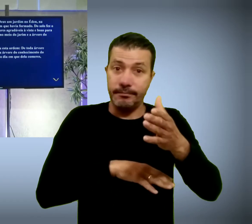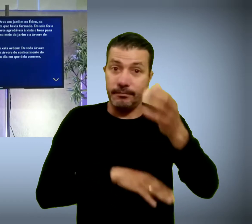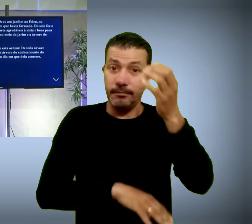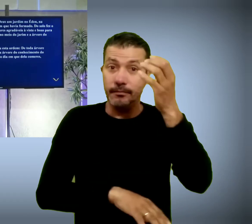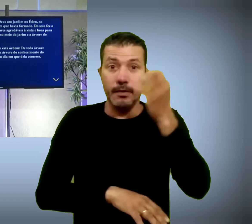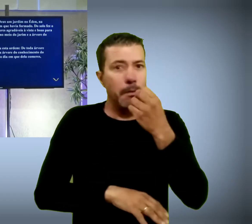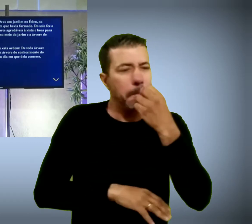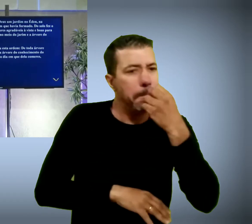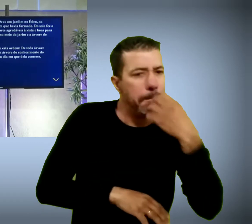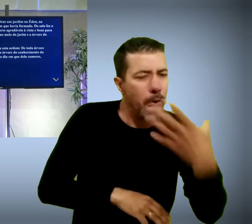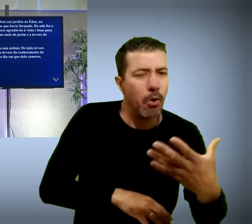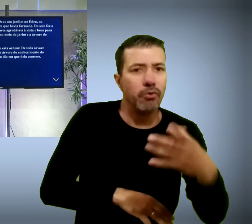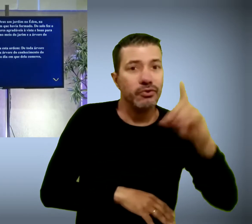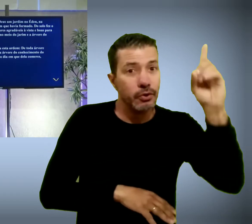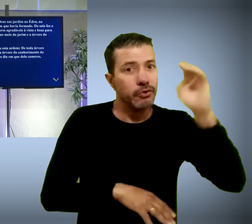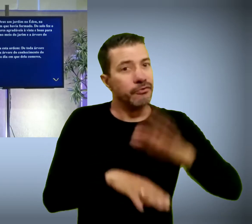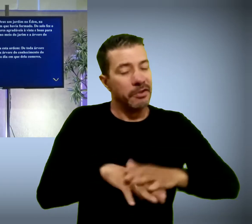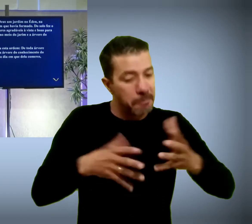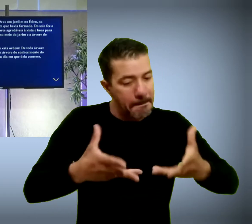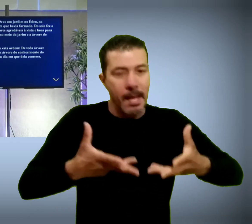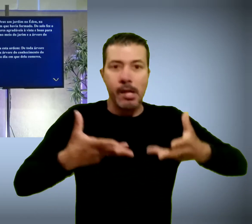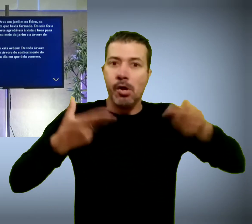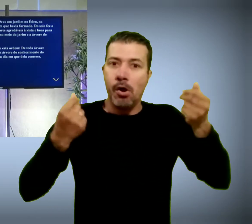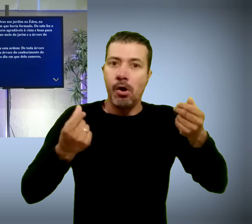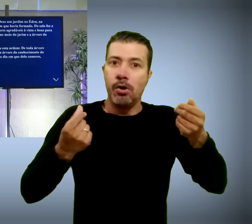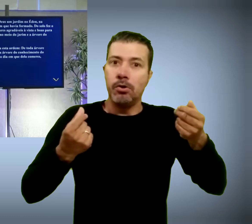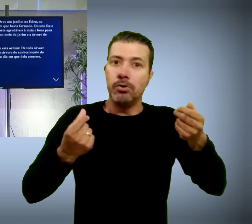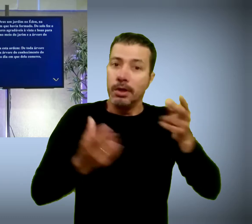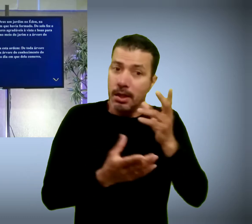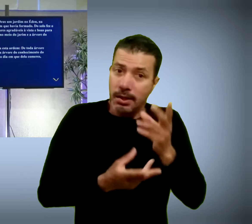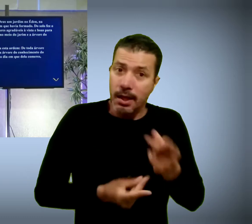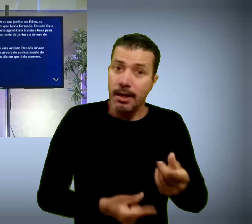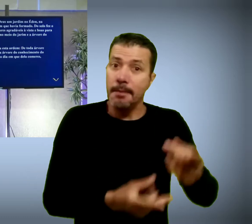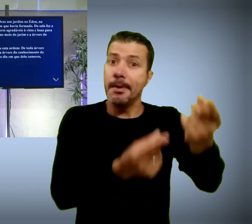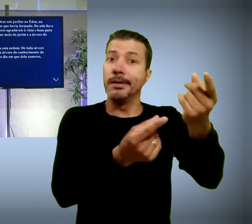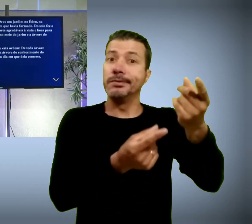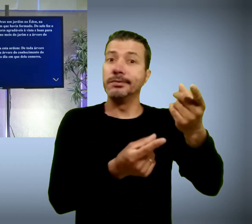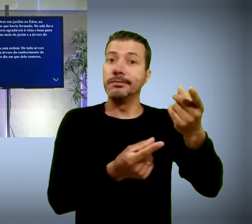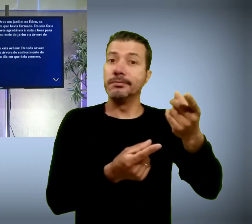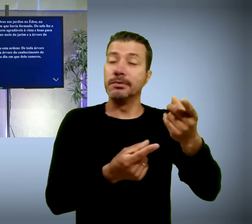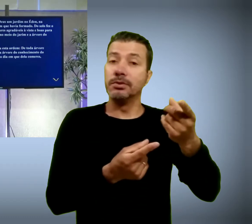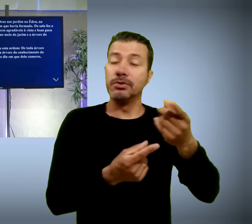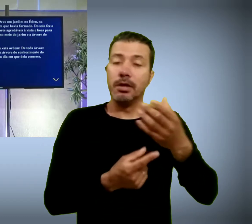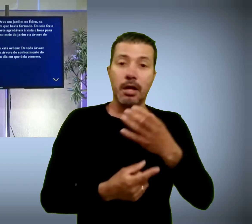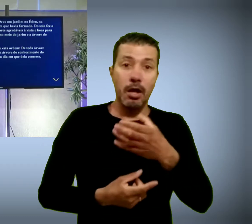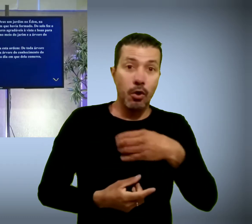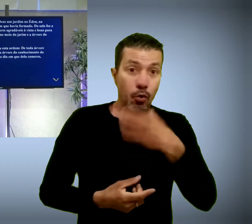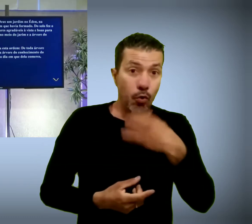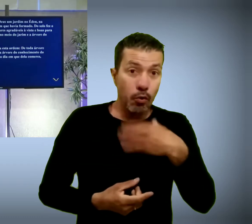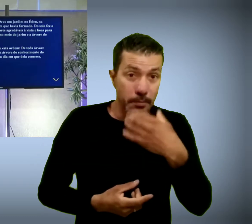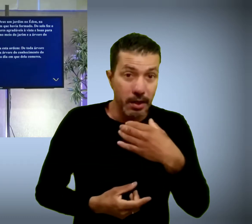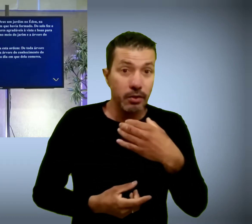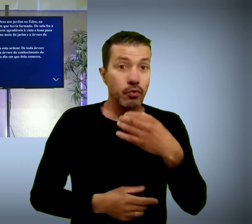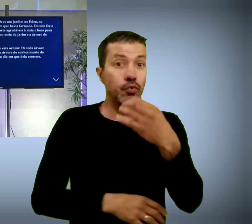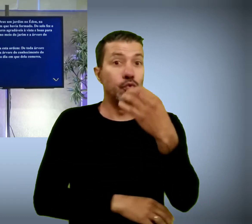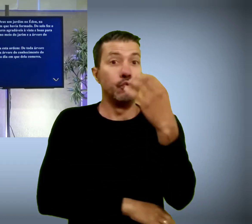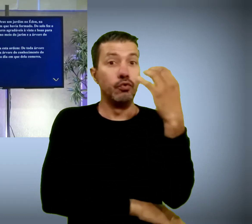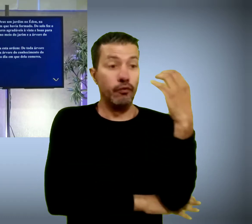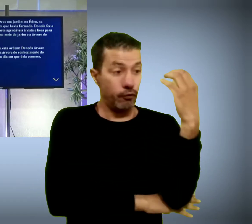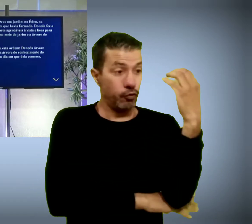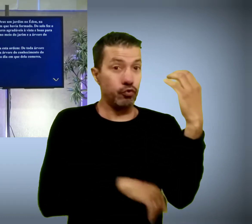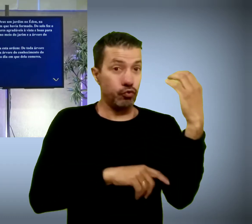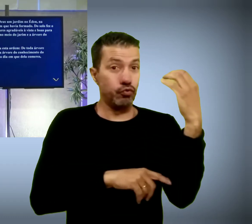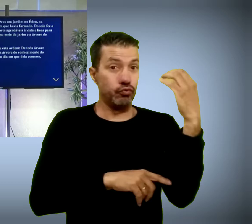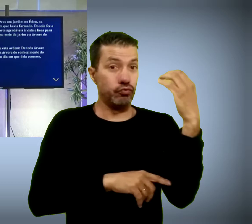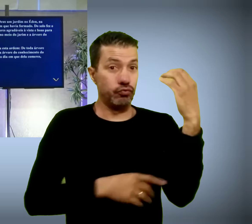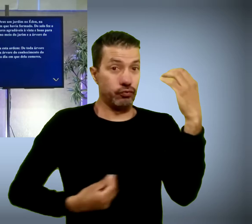tinha feito, era muito bom, o melhor, para sempre, com a condição de comerem da árvore da vida e não